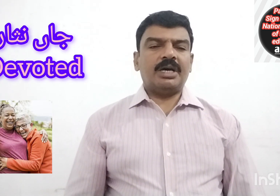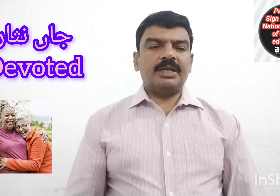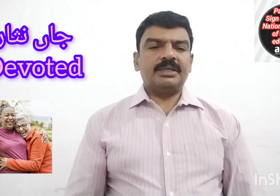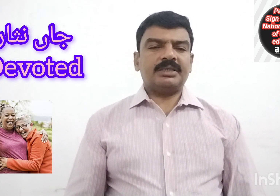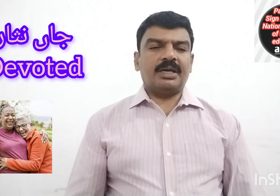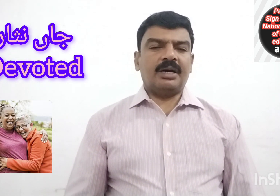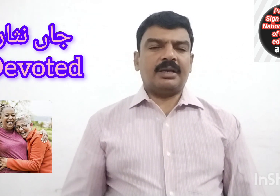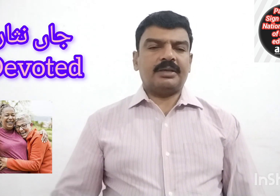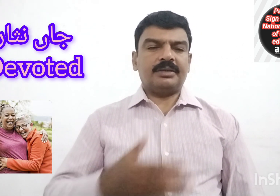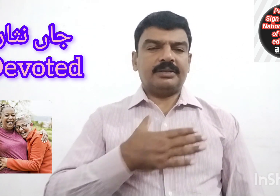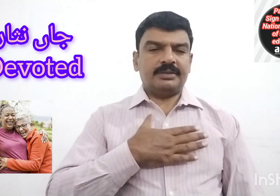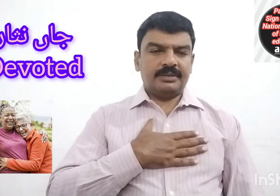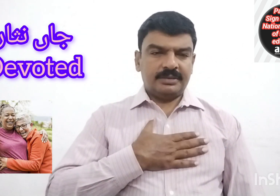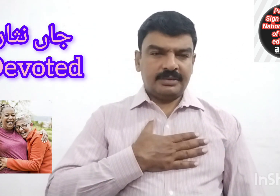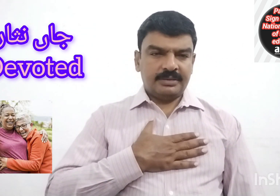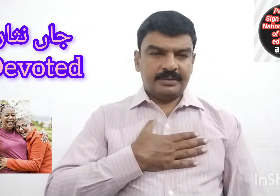जान निसार,